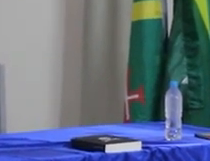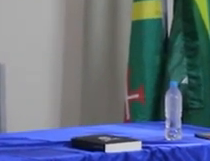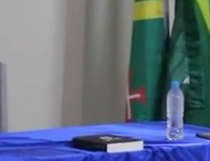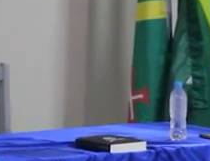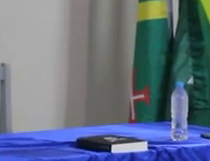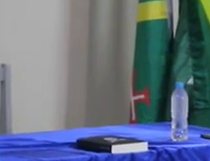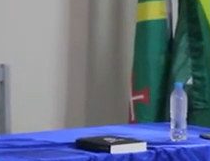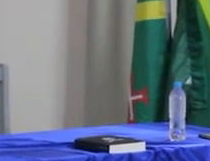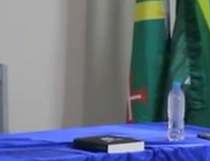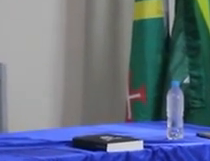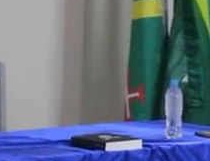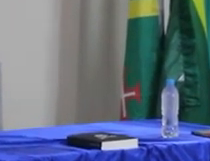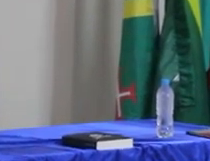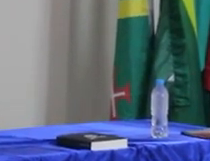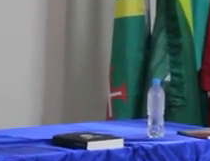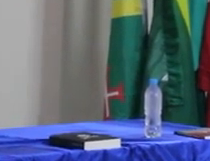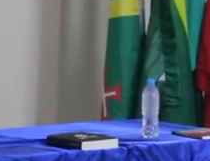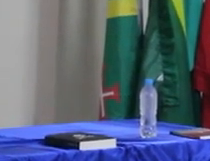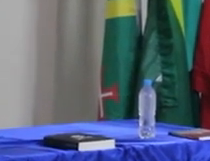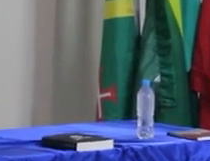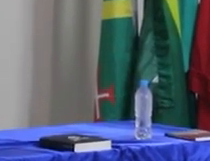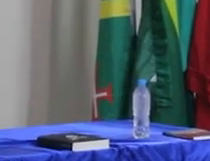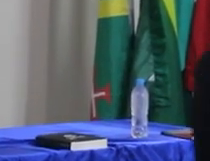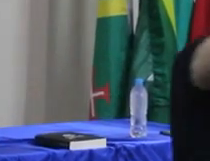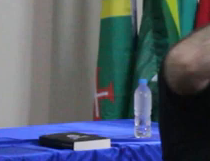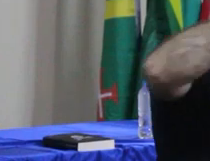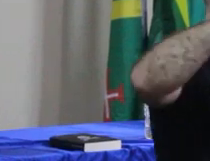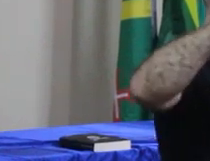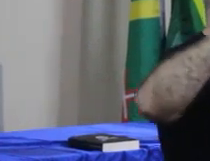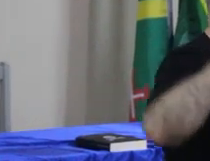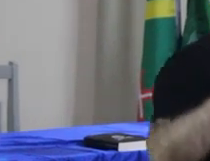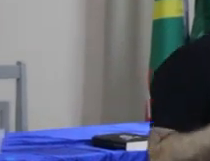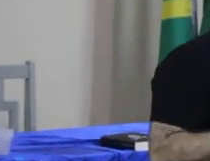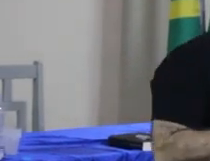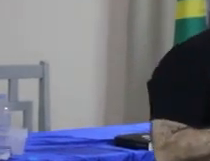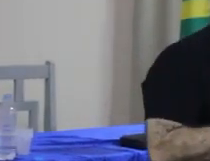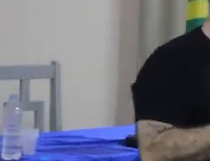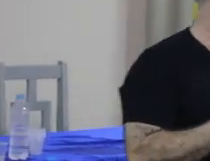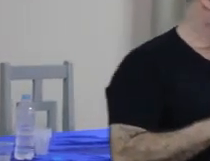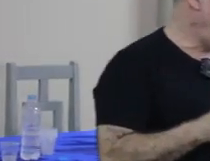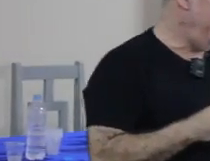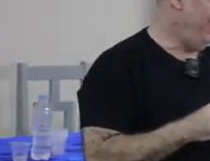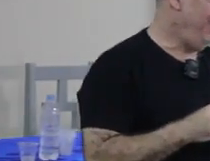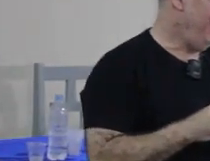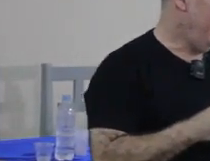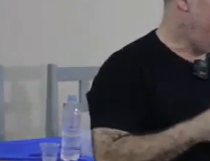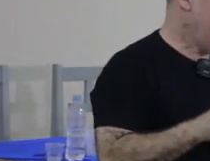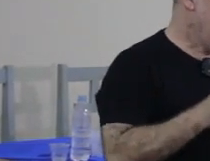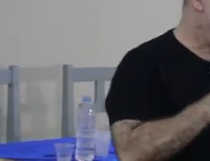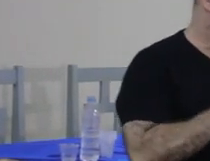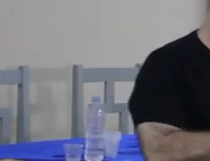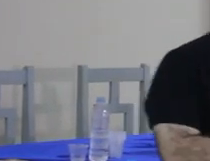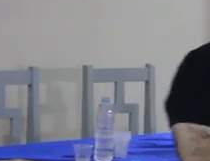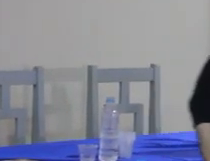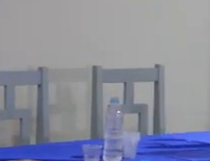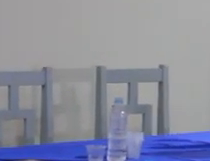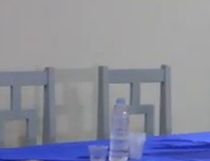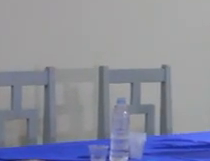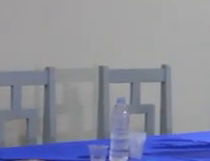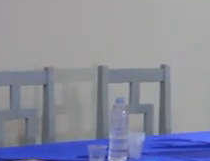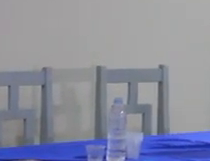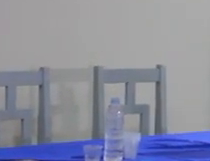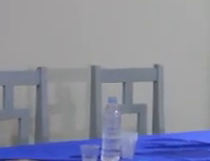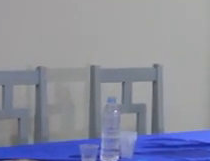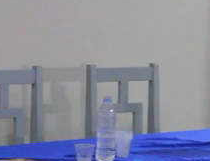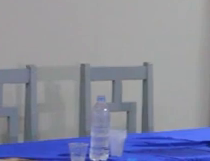Então as coisas são interligadas. E essa linha que você fez é uma linha extremamente importante. Porque, gente, quando